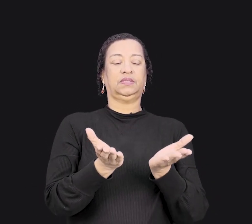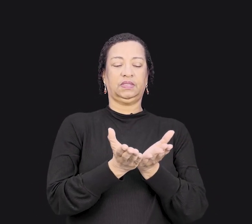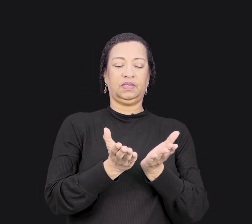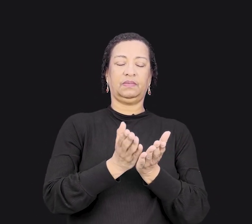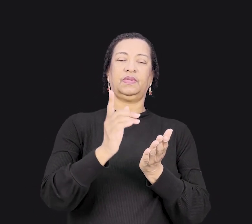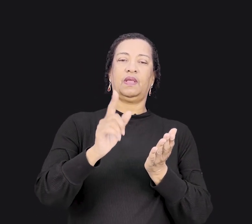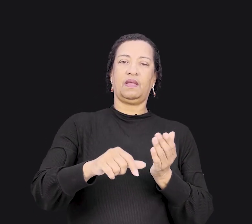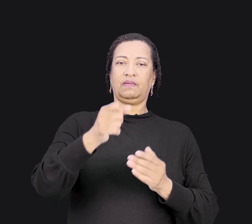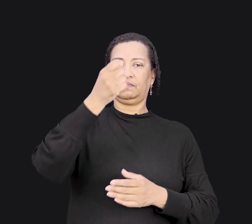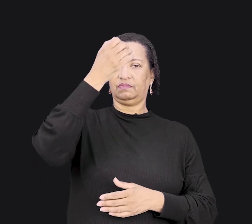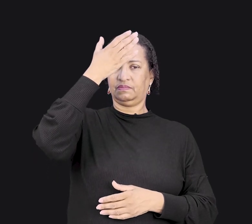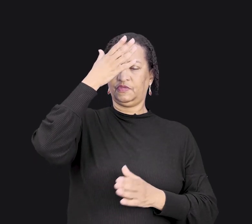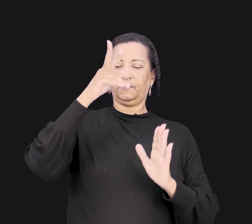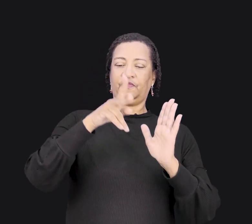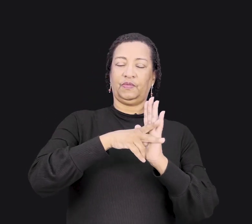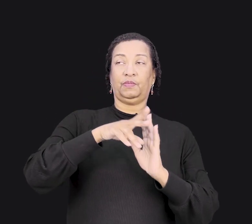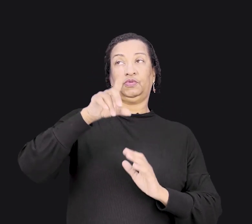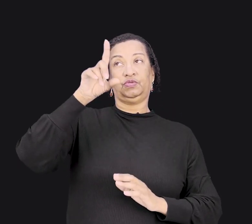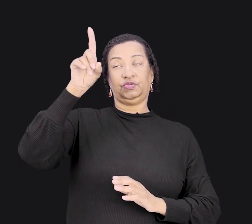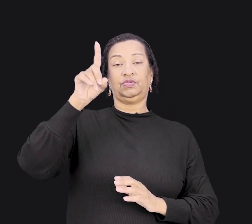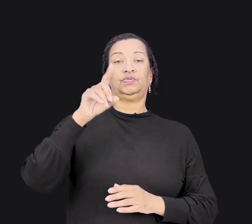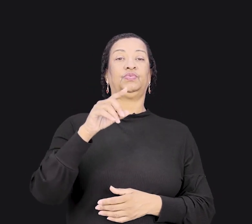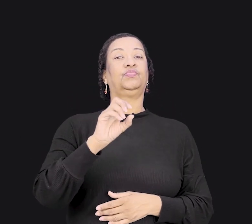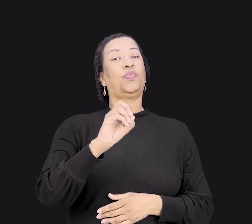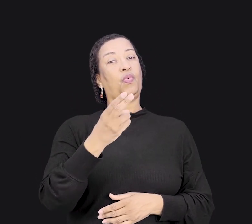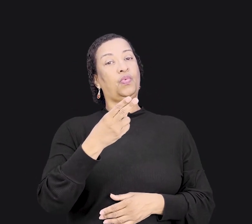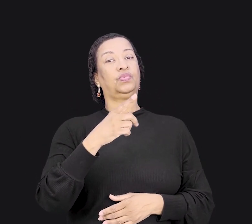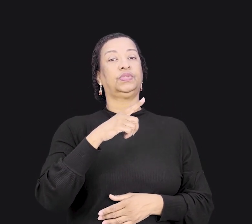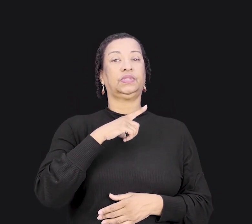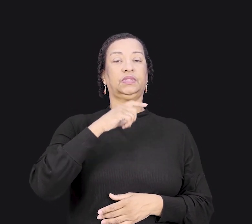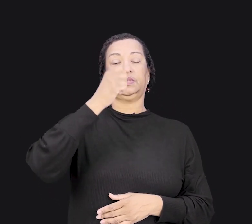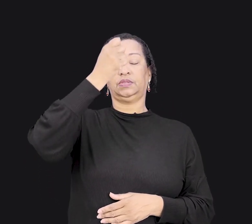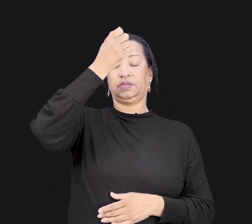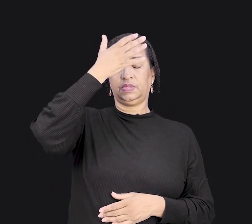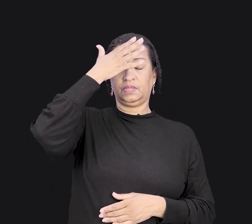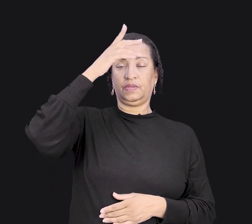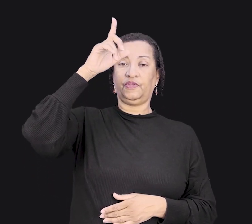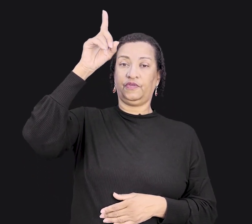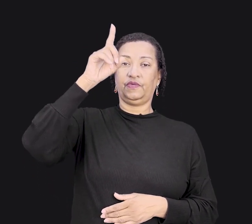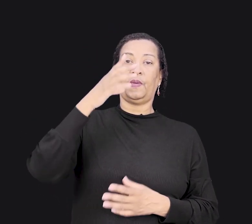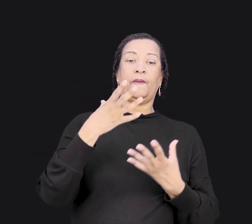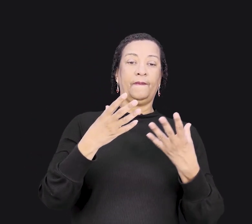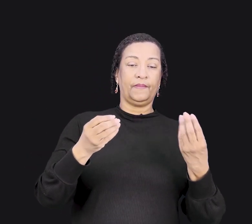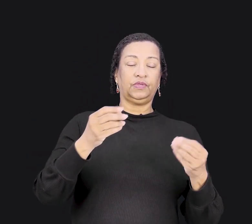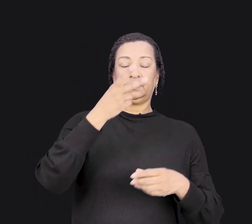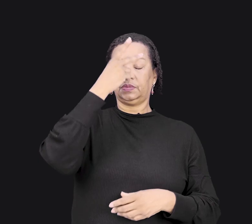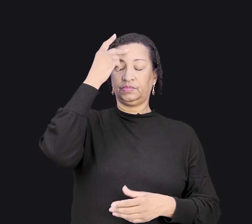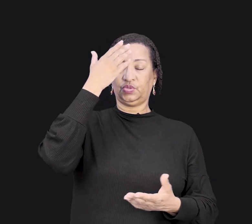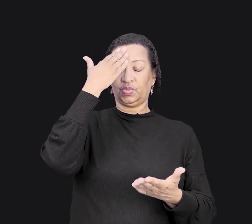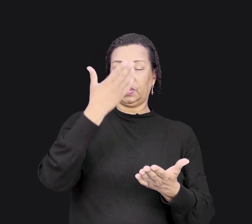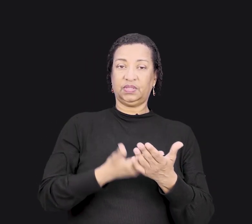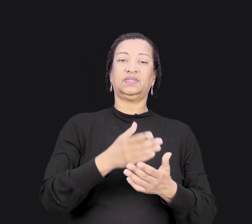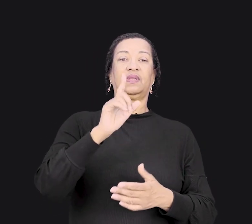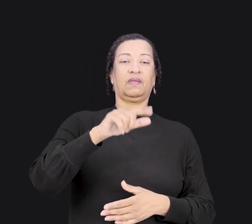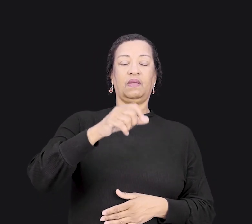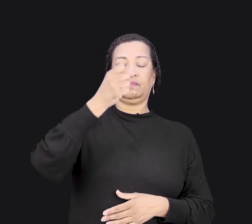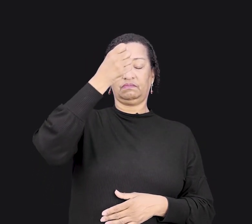uma revelação de Deus, ou que ela tem a revelação de Deus. Muitos creem que ela é uma revelação de Deus.